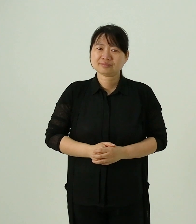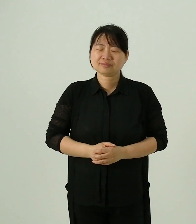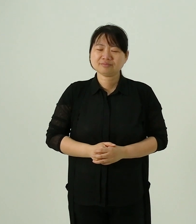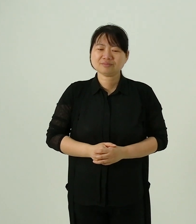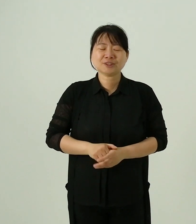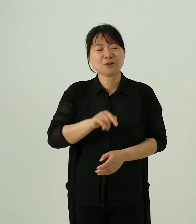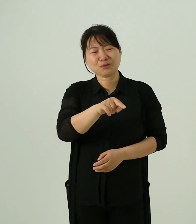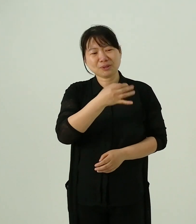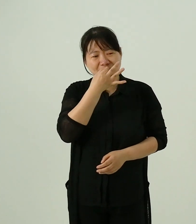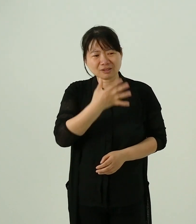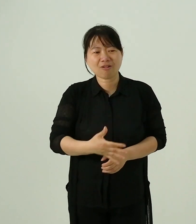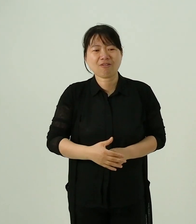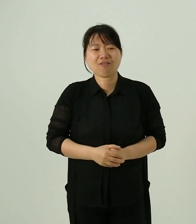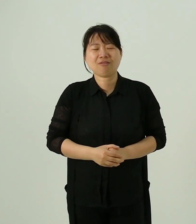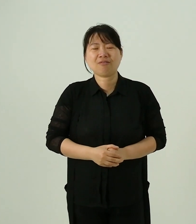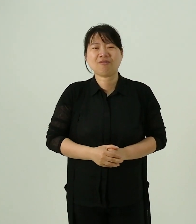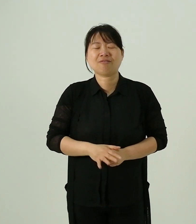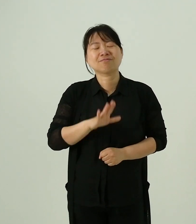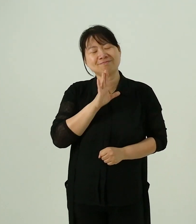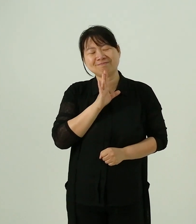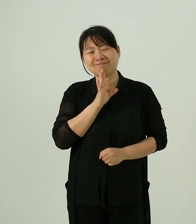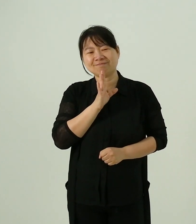너 힘들구나.